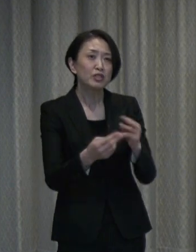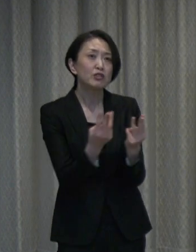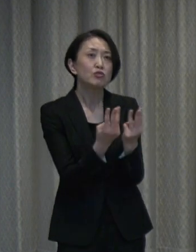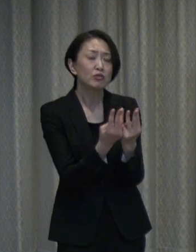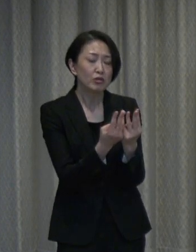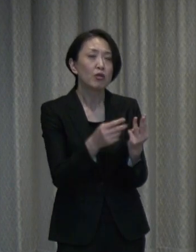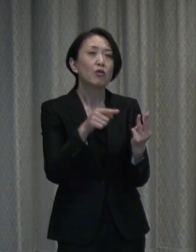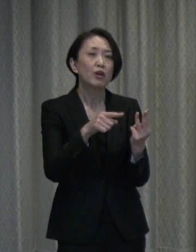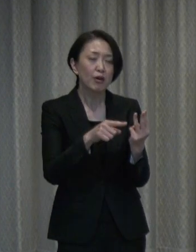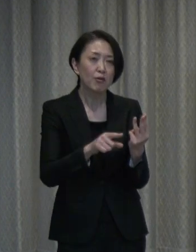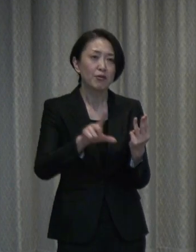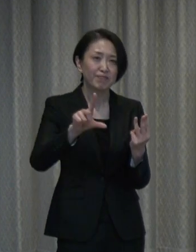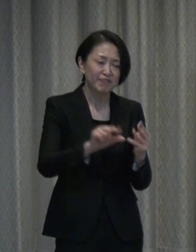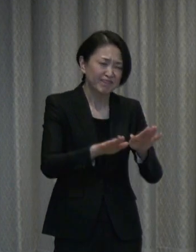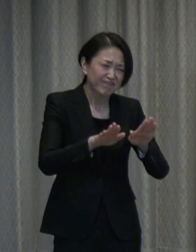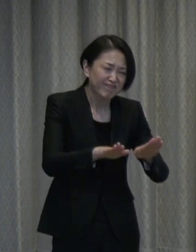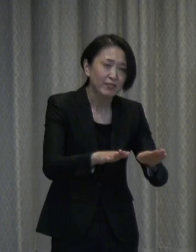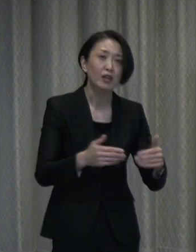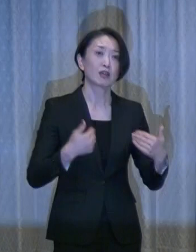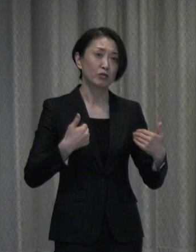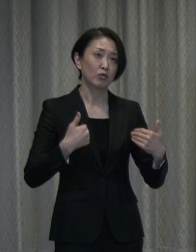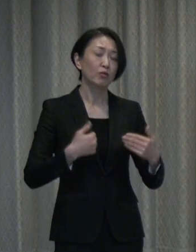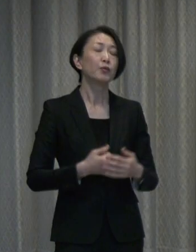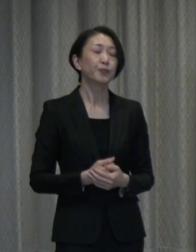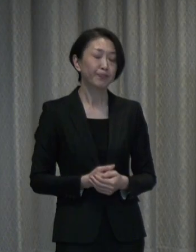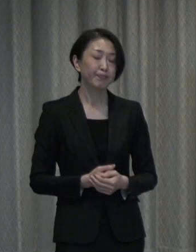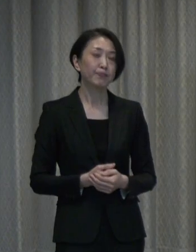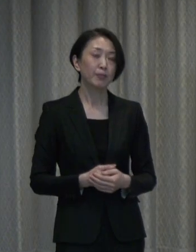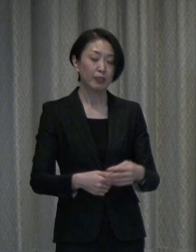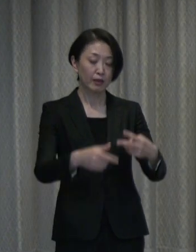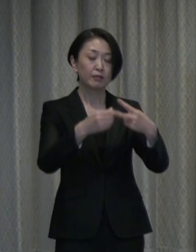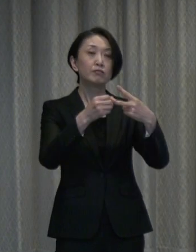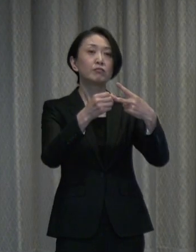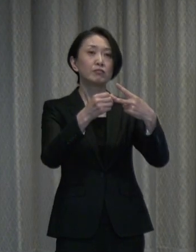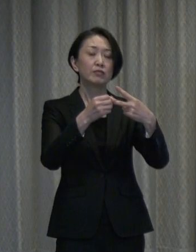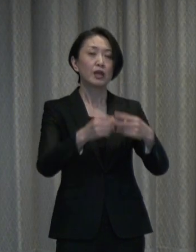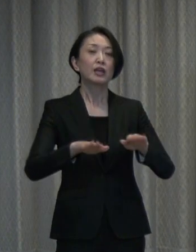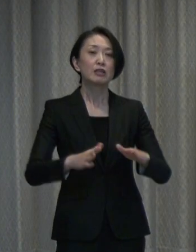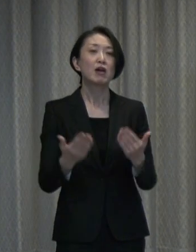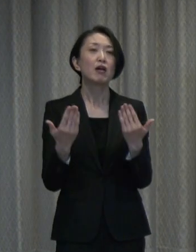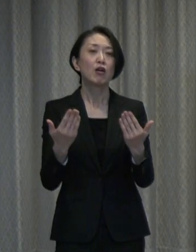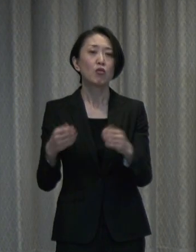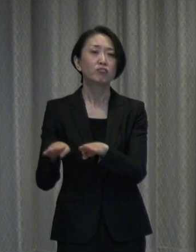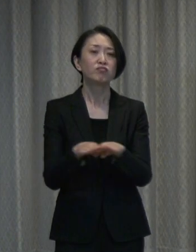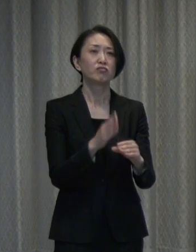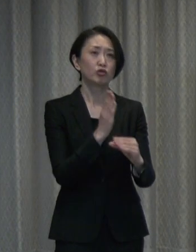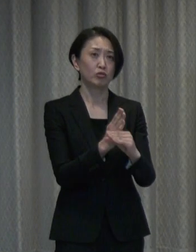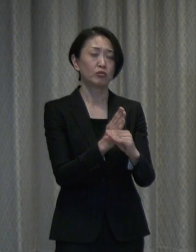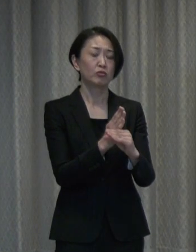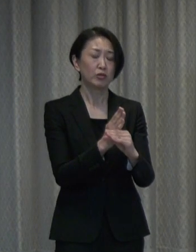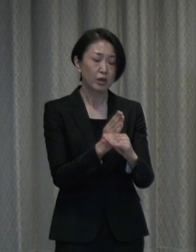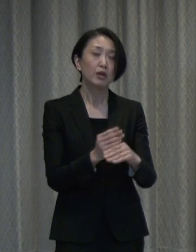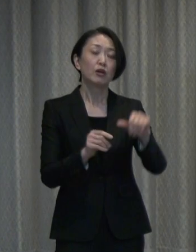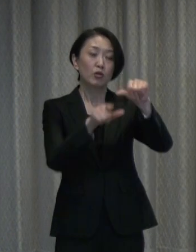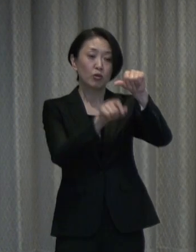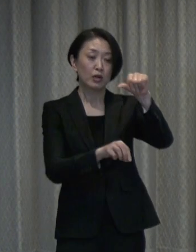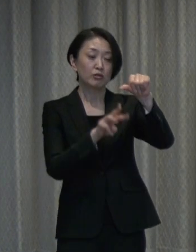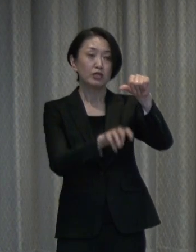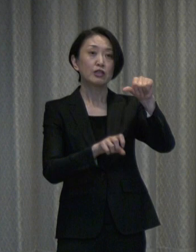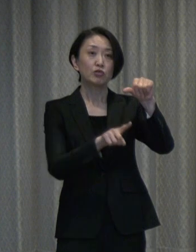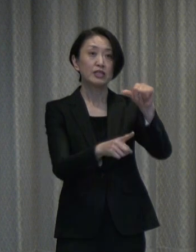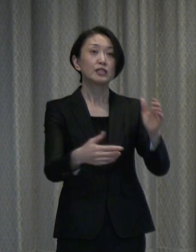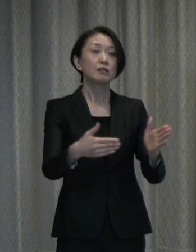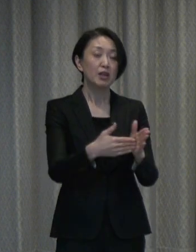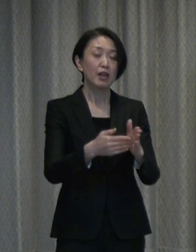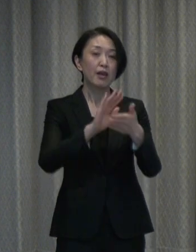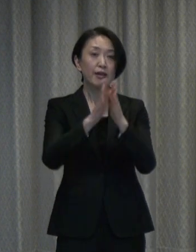を減らさなければならないということであります。2つ目、学校の休校、とりあえず5月31日まで県立の学